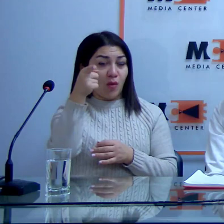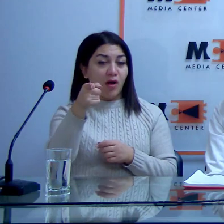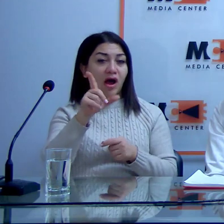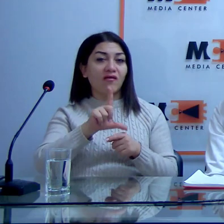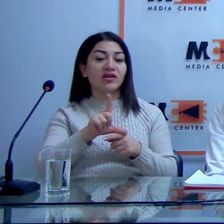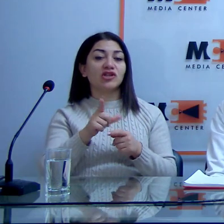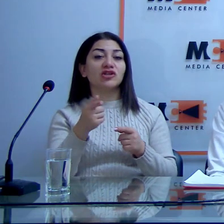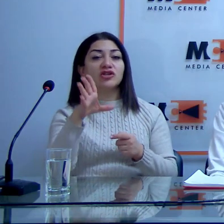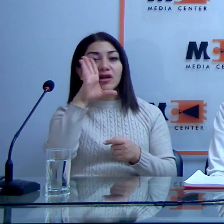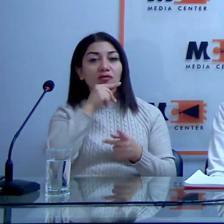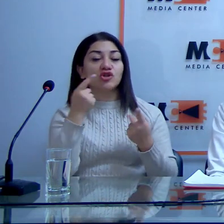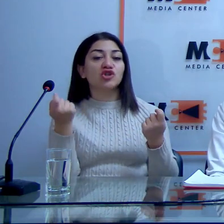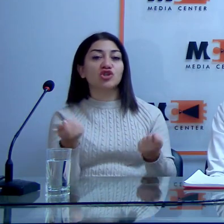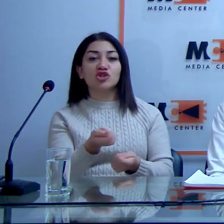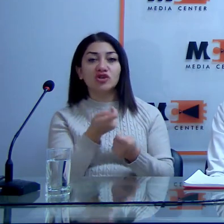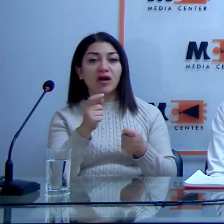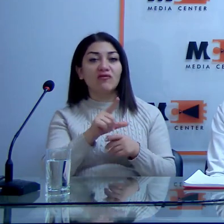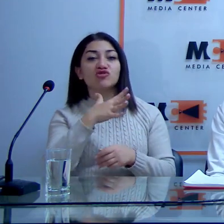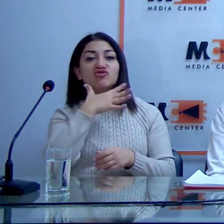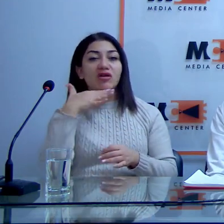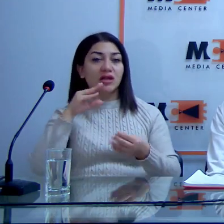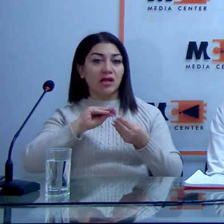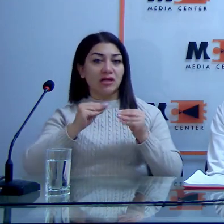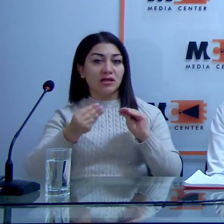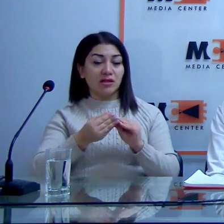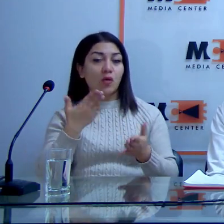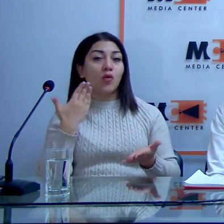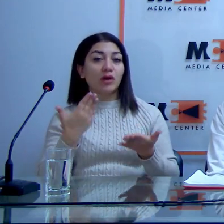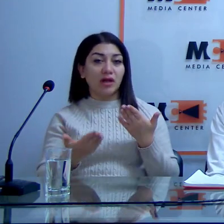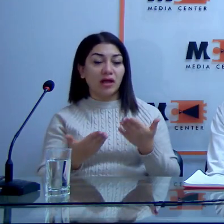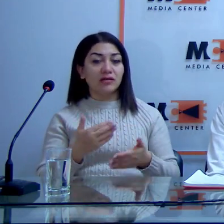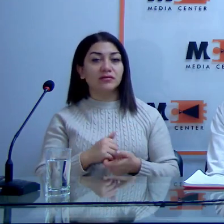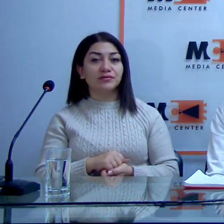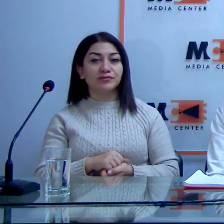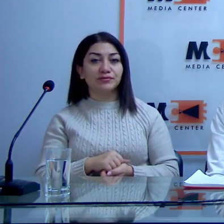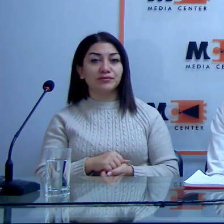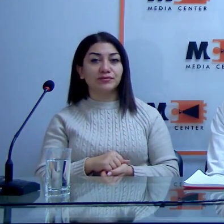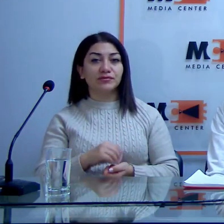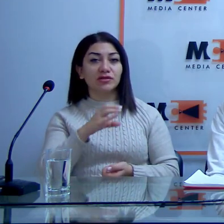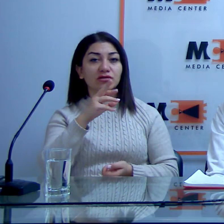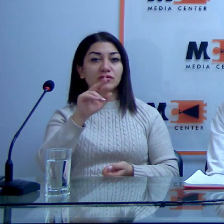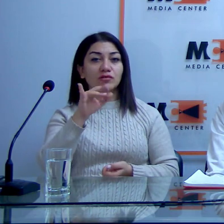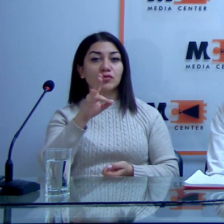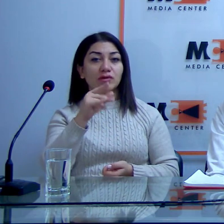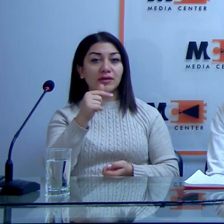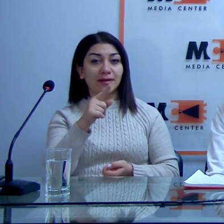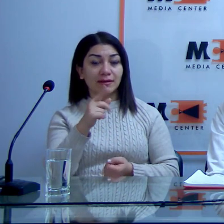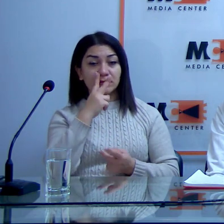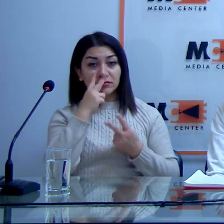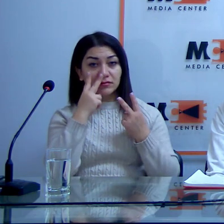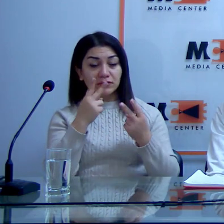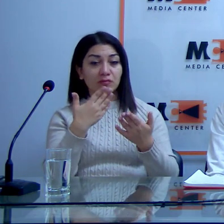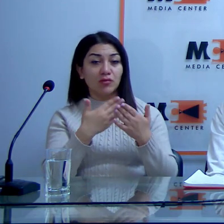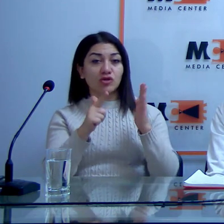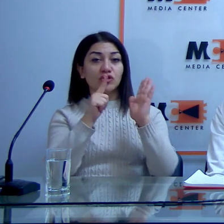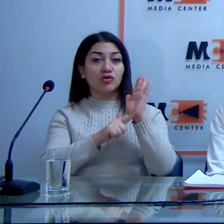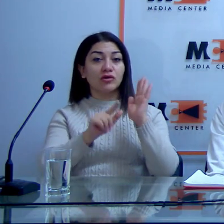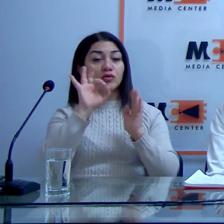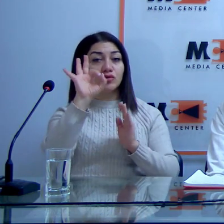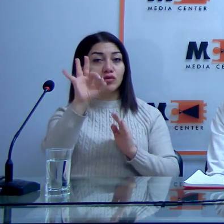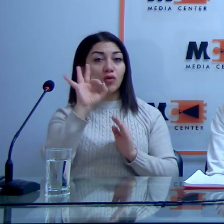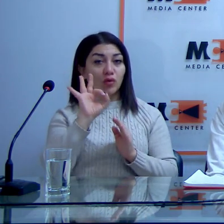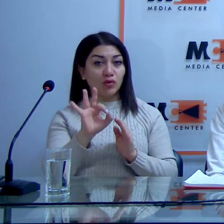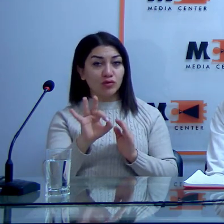քիչ են հնարավորությունները եւ ավելի շատ են խնդիրները։ Օրինակ Սյունիքի դեպքում տեսնում ենք, որ շուրջ